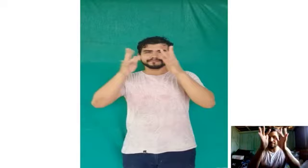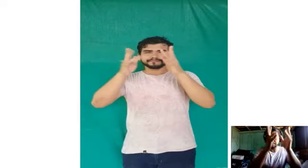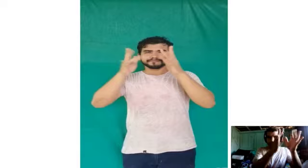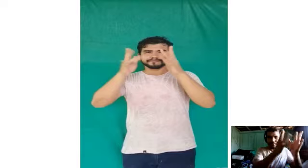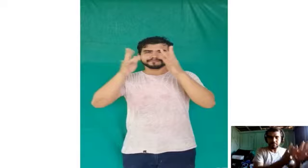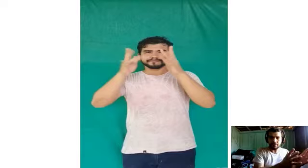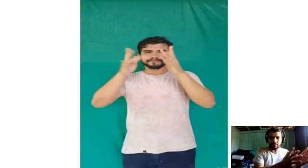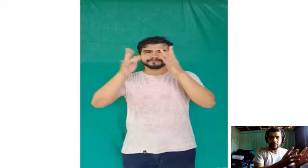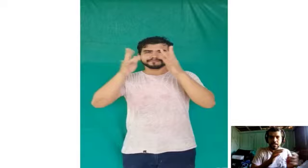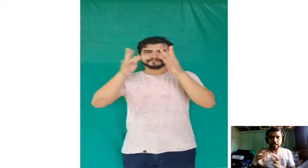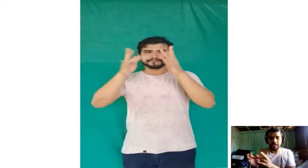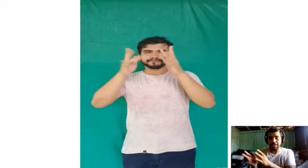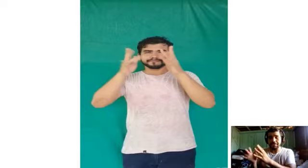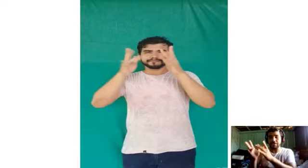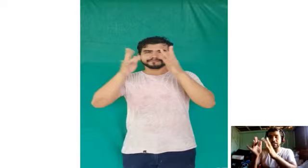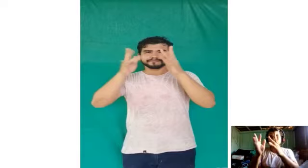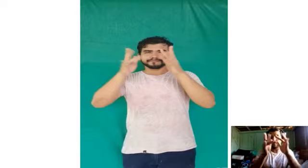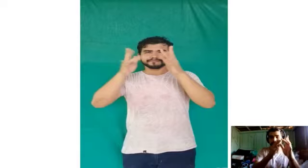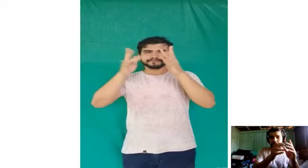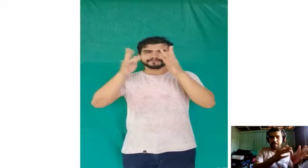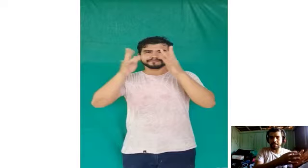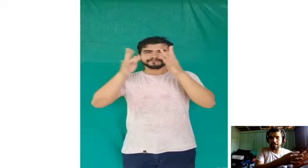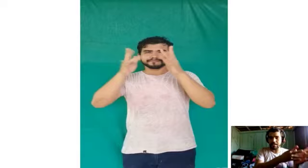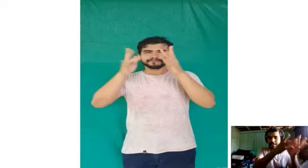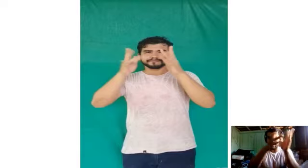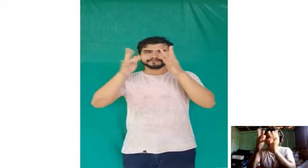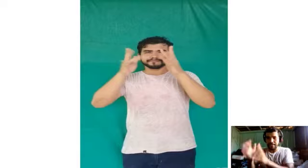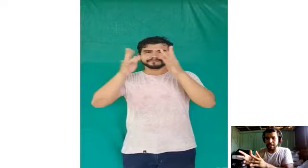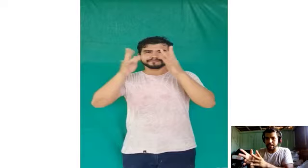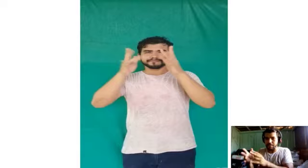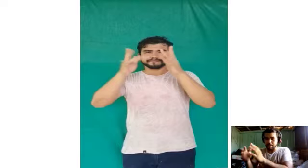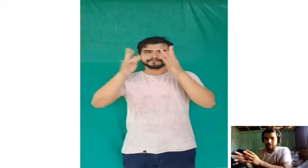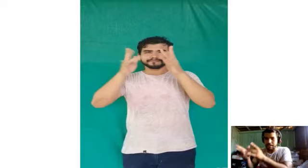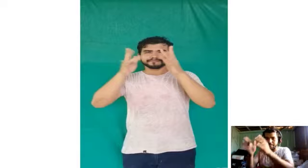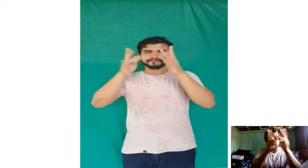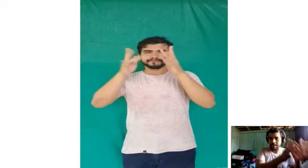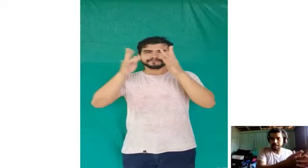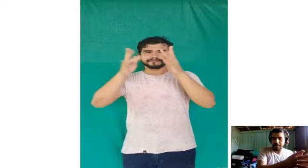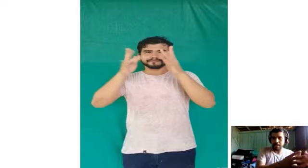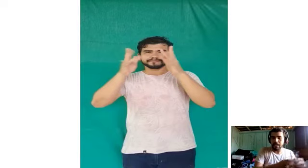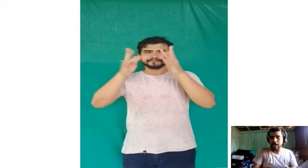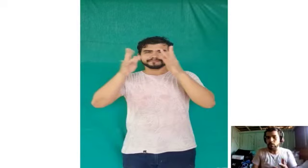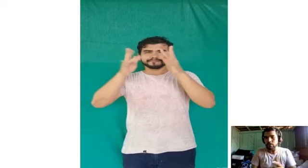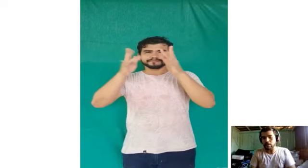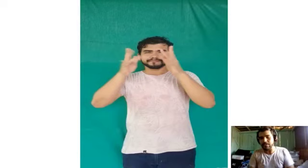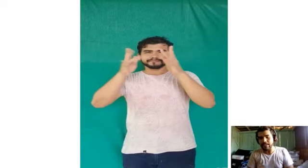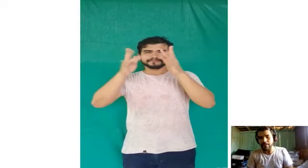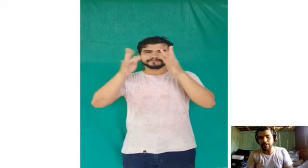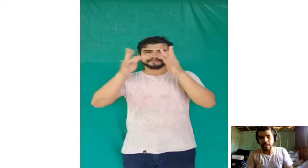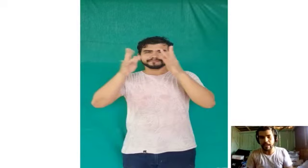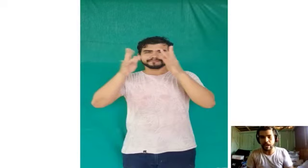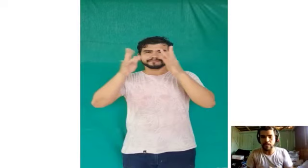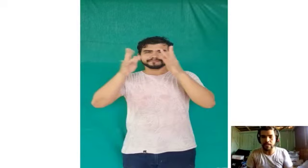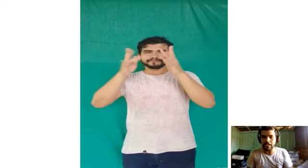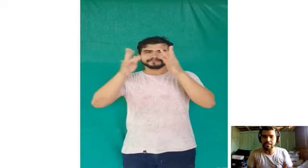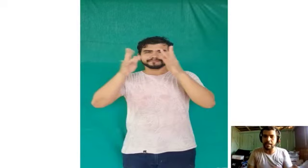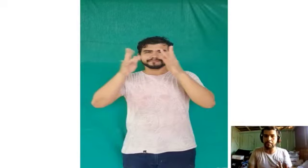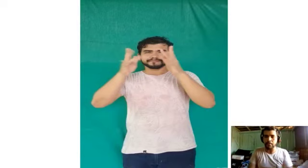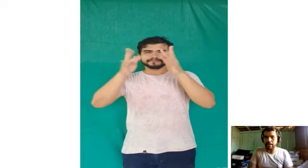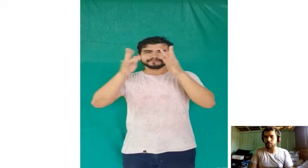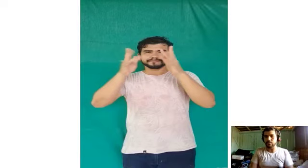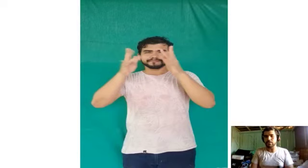ó. Esse sinal, independente se é de cá para cá ou de cá para cá, é um sinal que se refere a uma